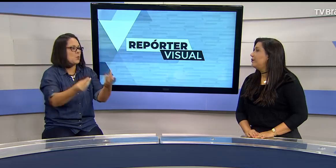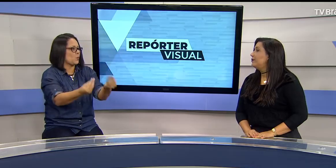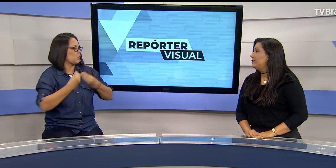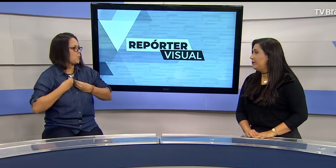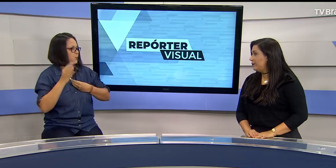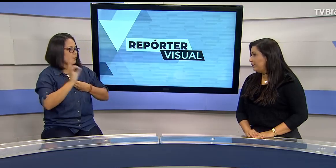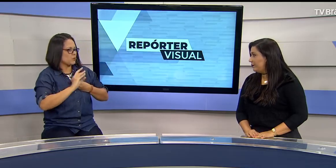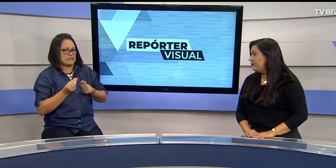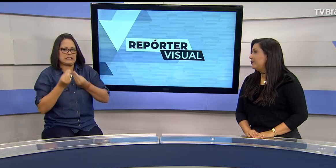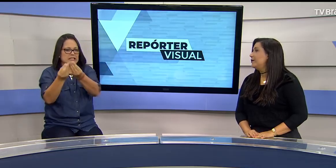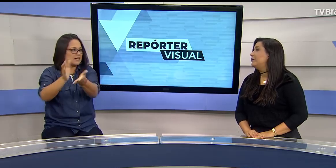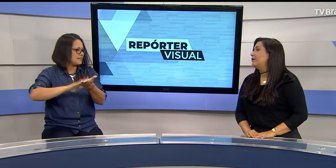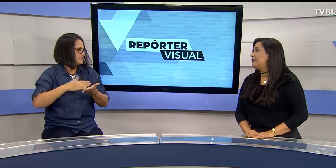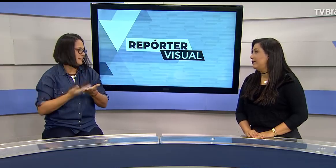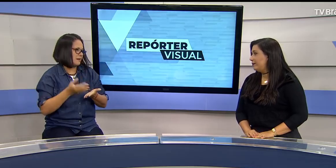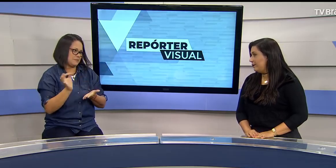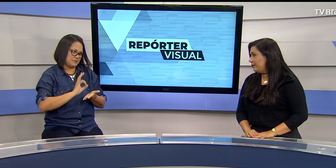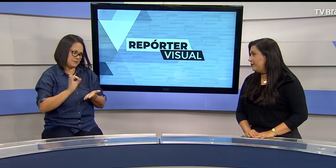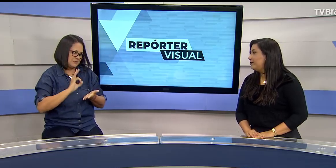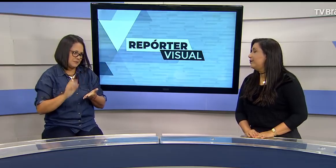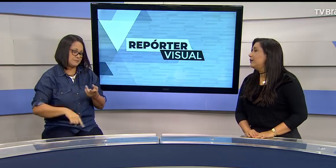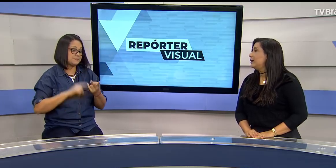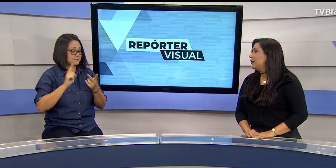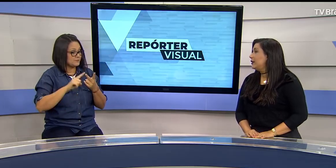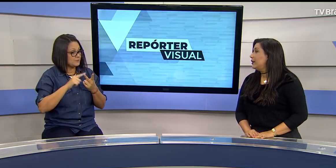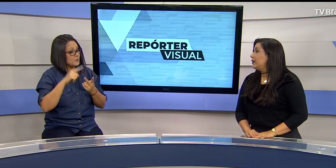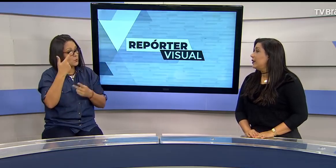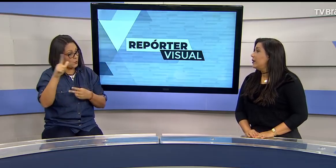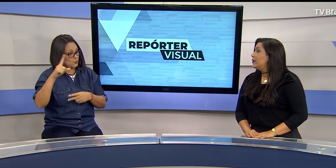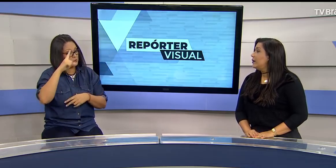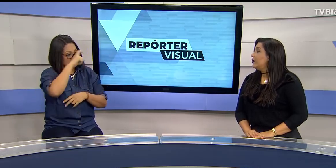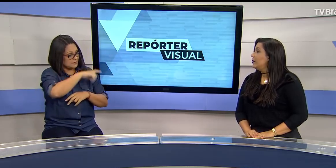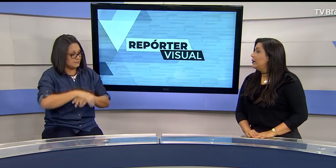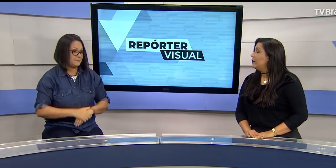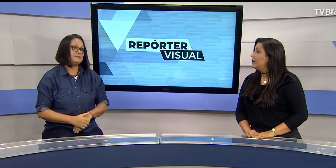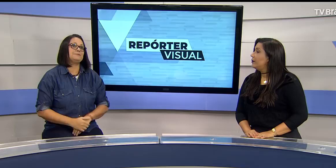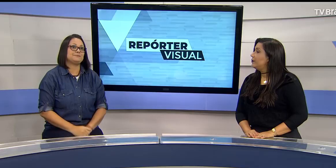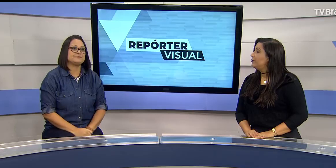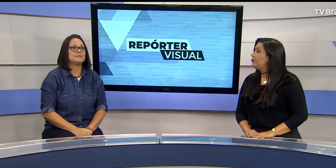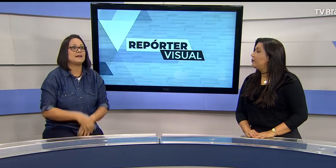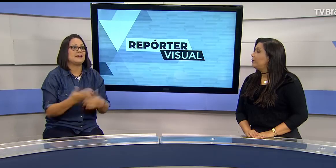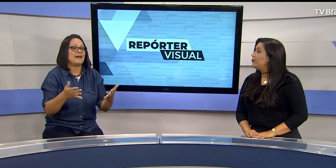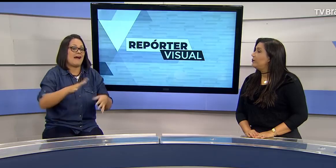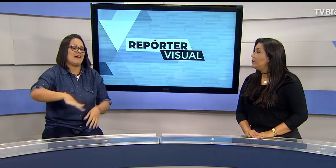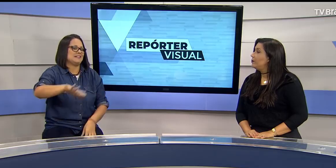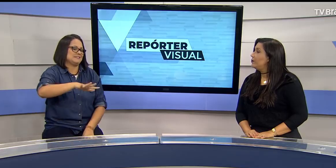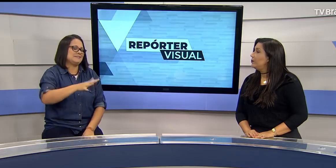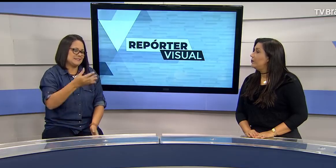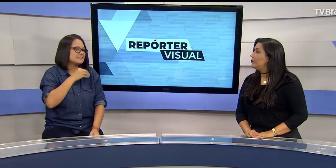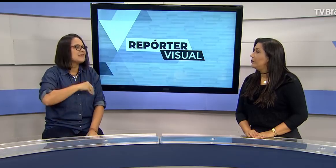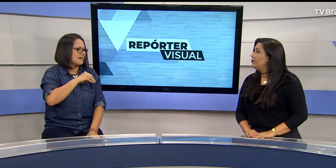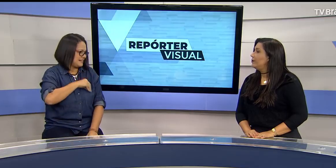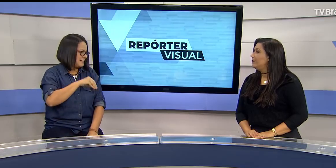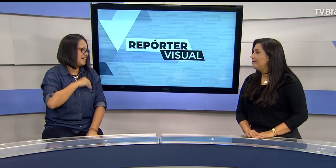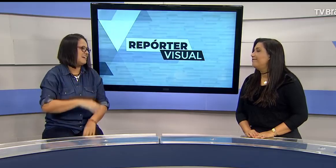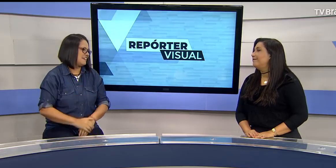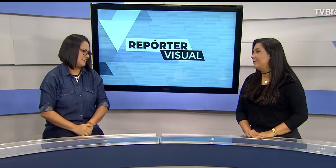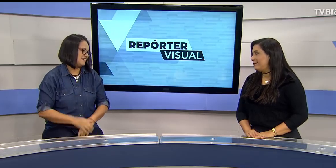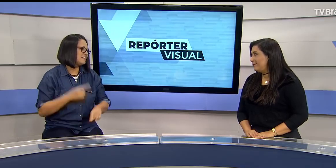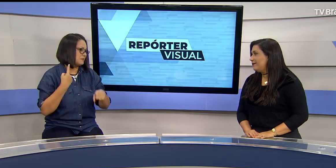condições de pesquisar por conta própria sobre o assunto. Outro desafio diz respeito à remuneração para o cargo. Sabemos que a